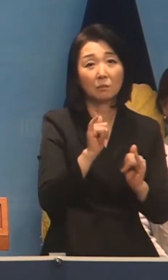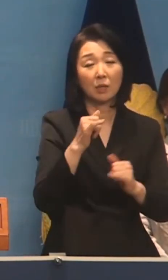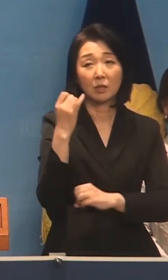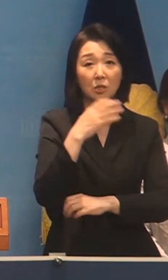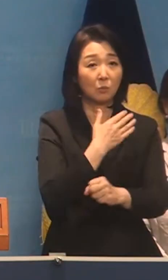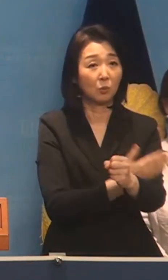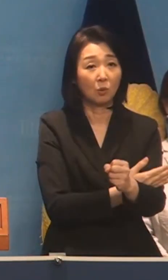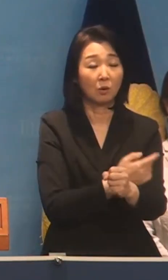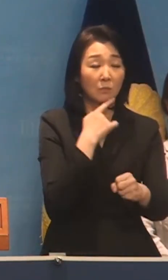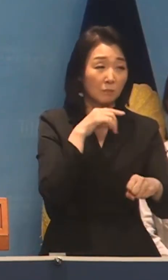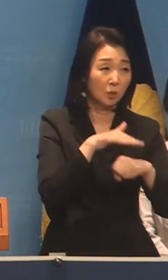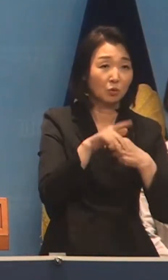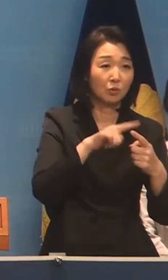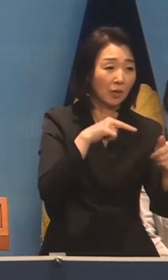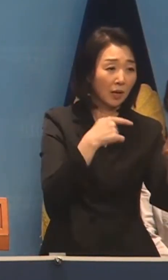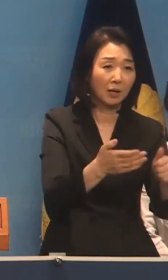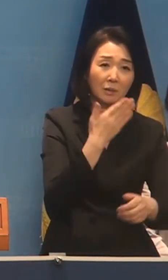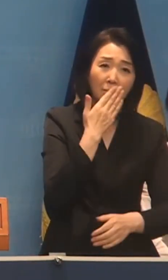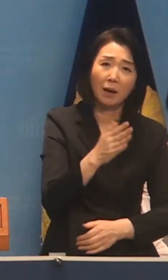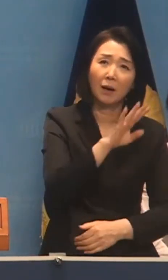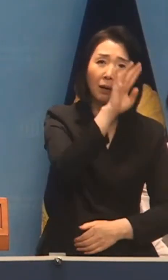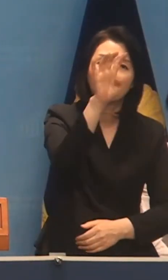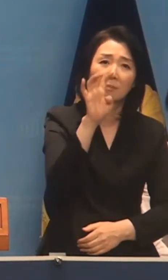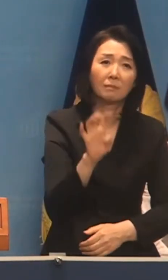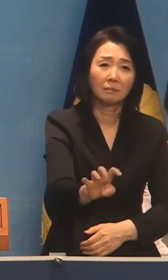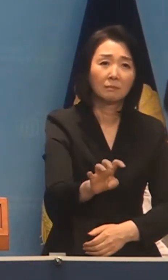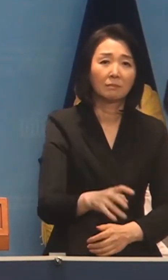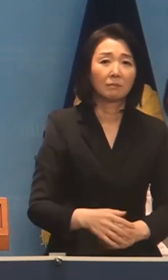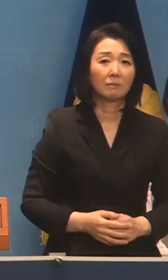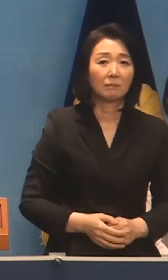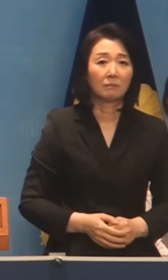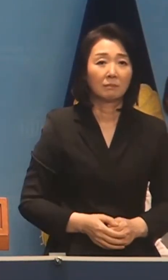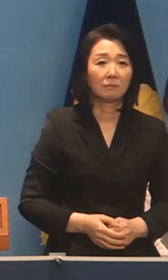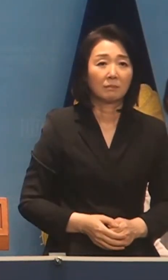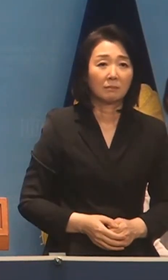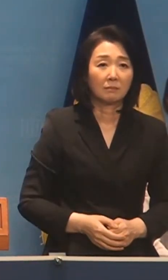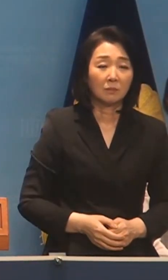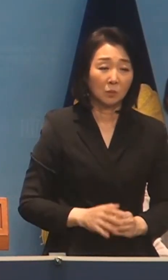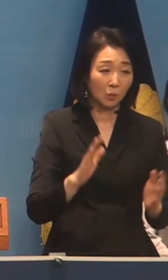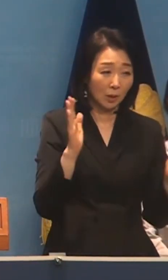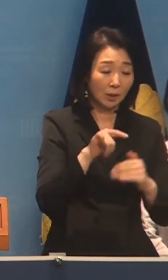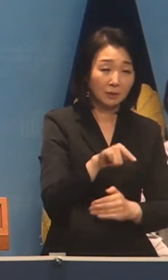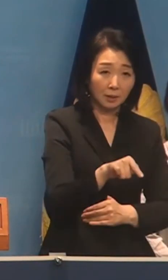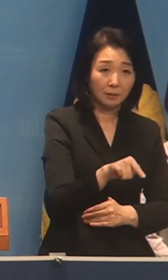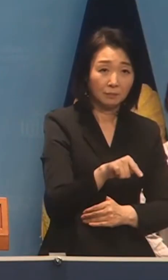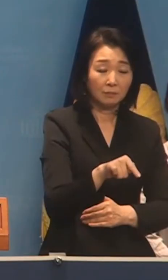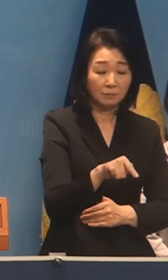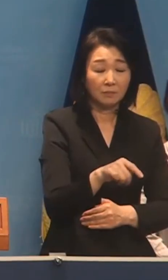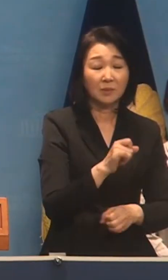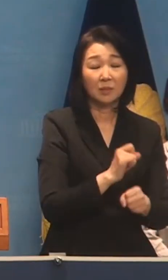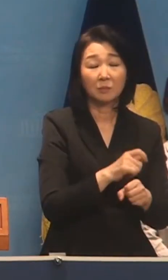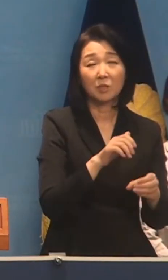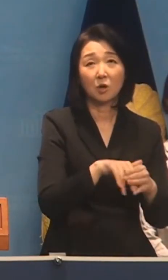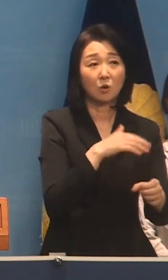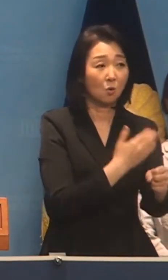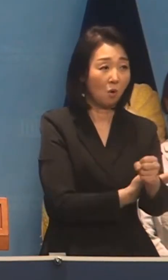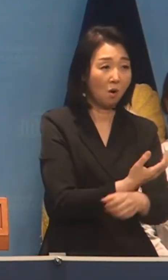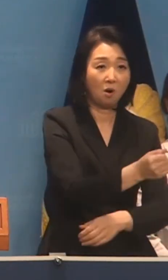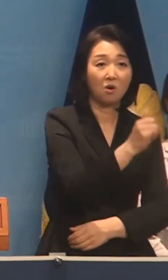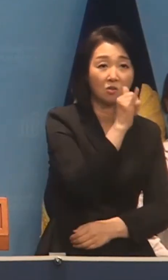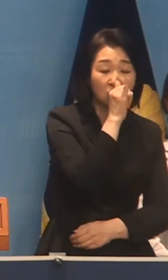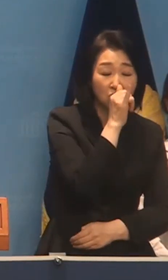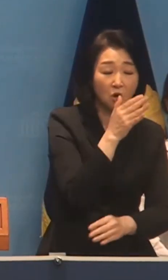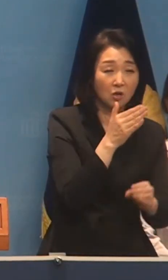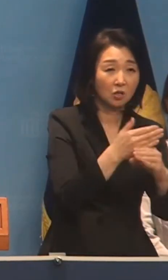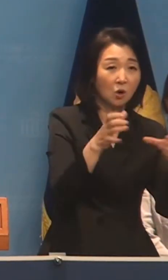기본권 그리고 민주주의를 가르칠 수 있겠습니까? 또한 학생들은 이미 선거권을 가지고 정당